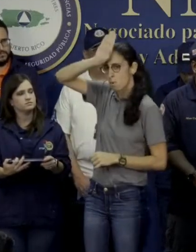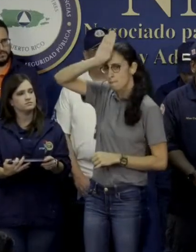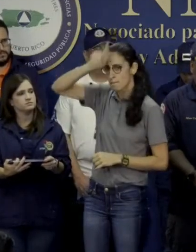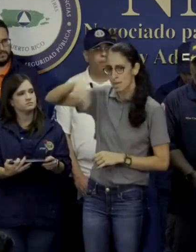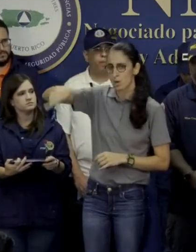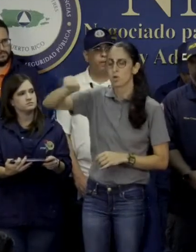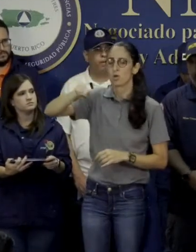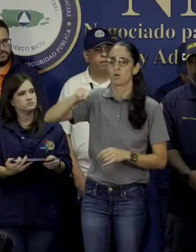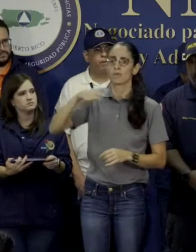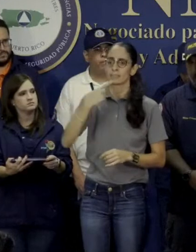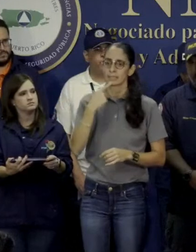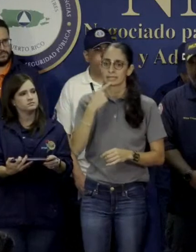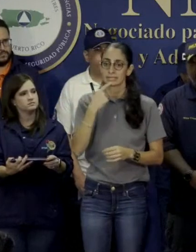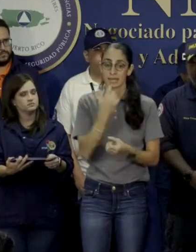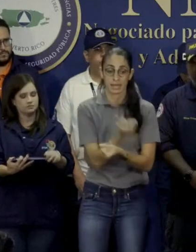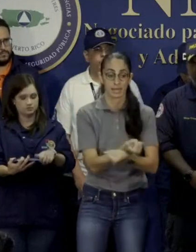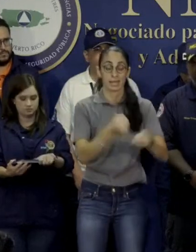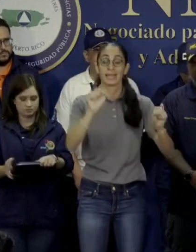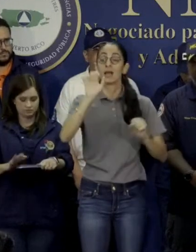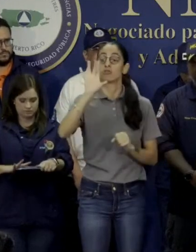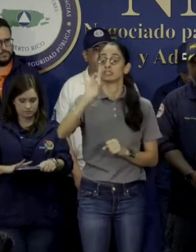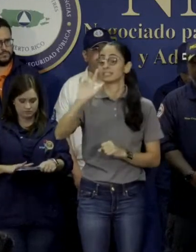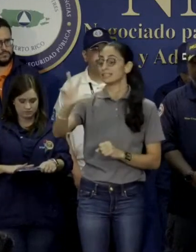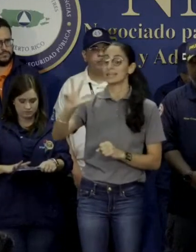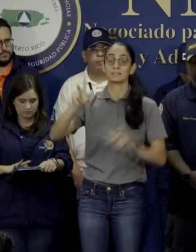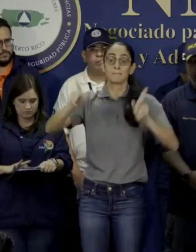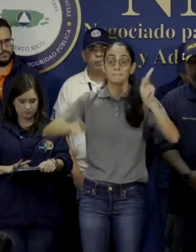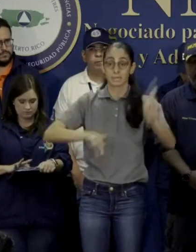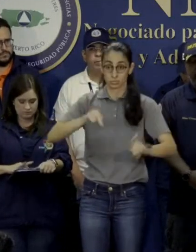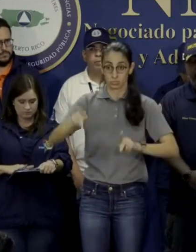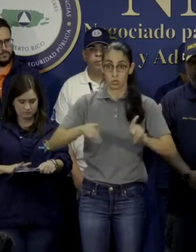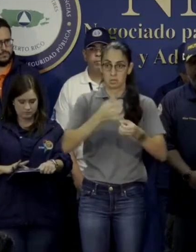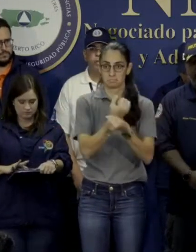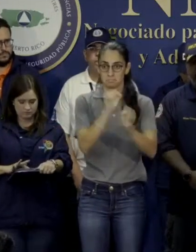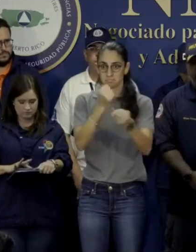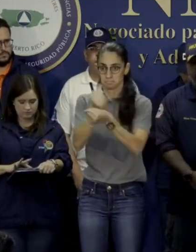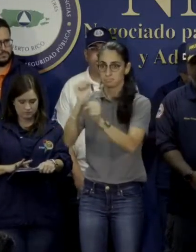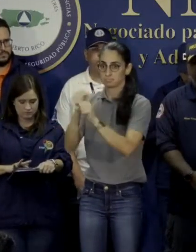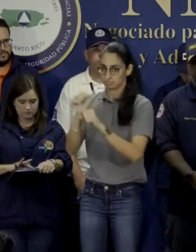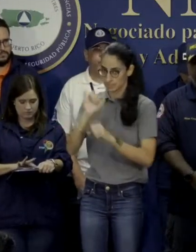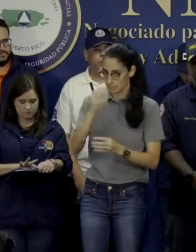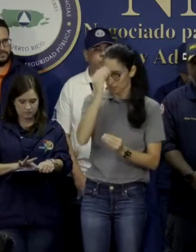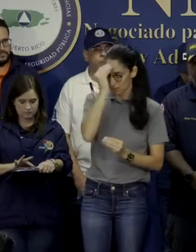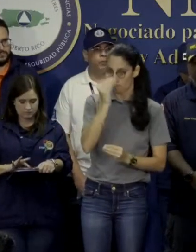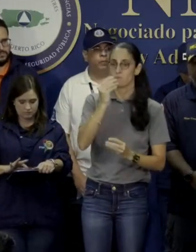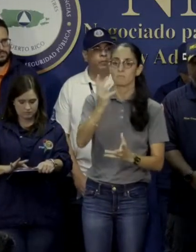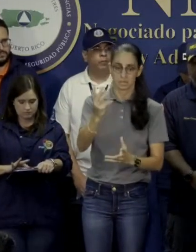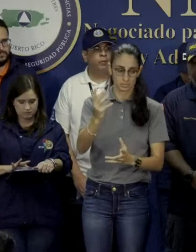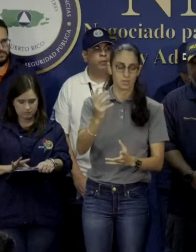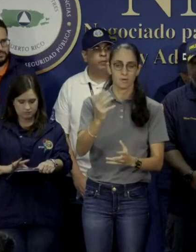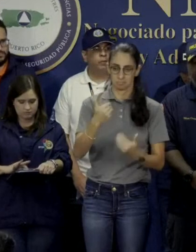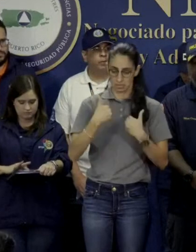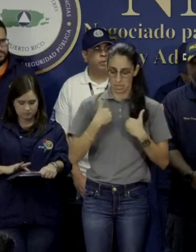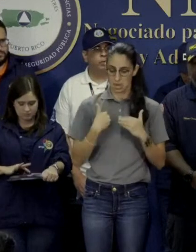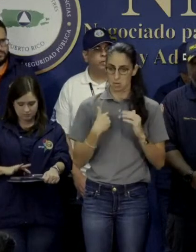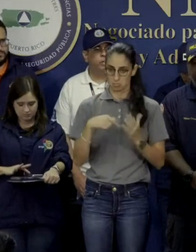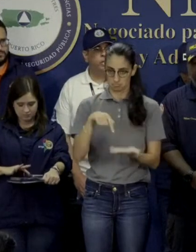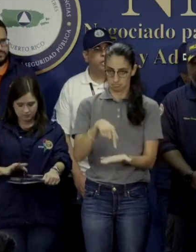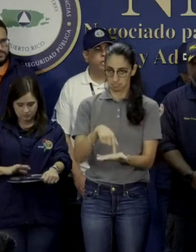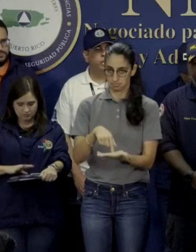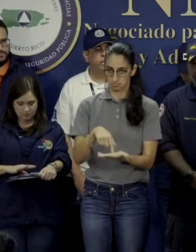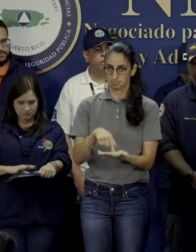que ha rescatado a 83 personas y esa es la información que tengo en cuanto